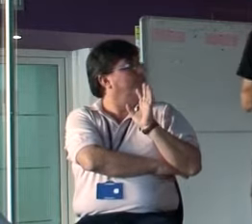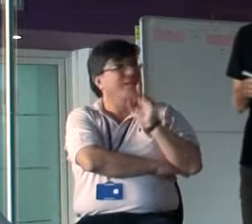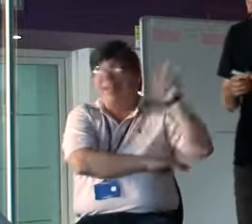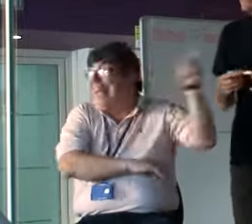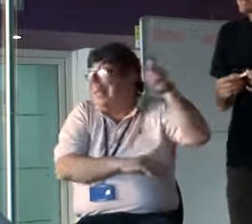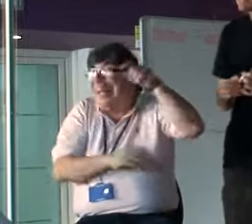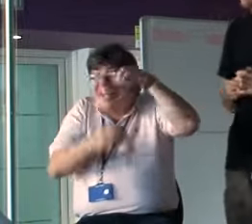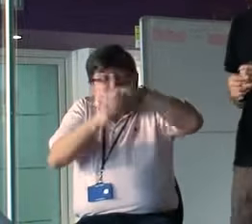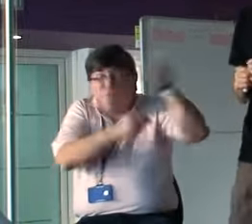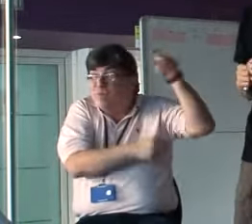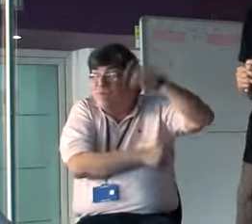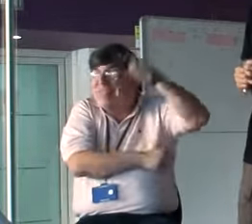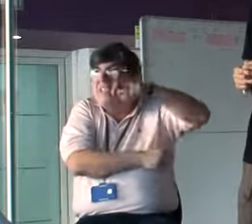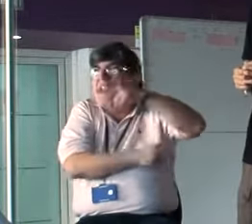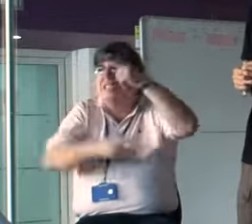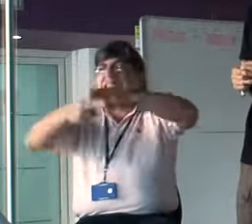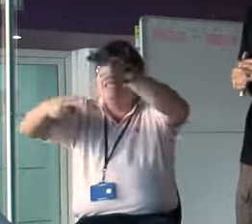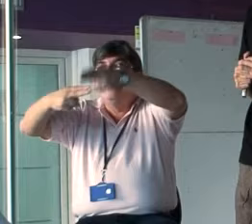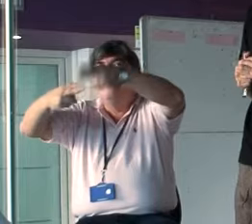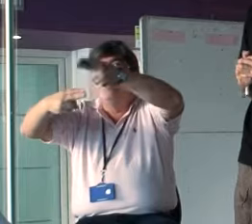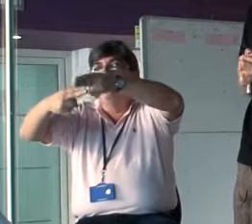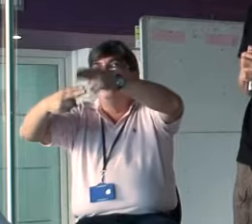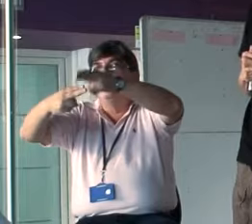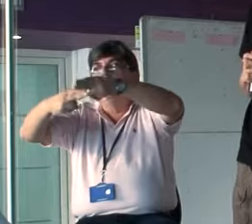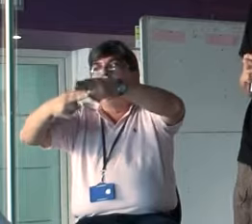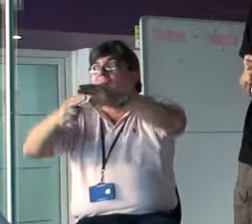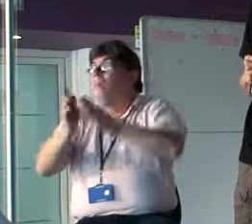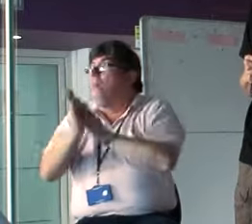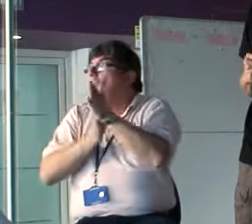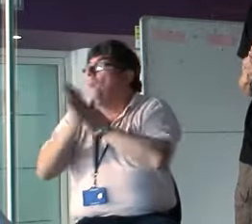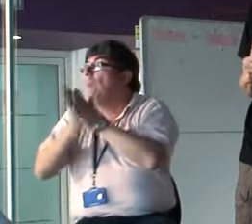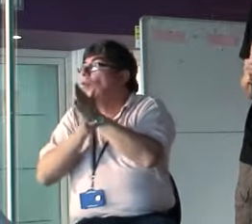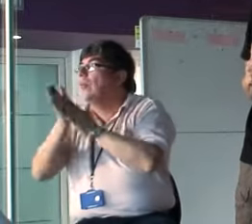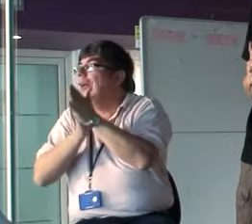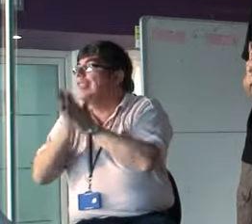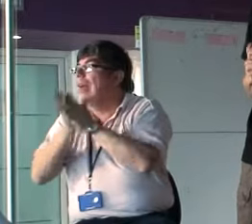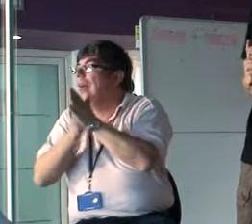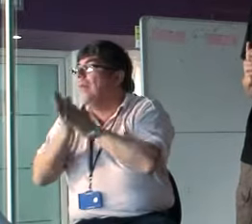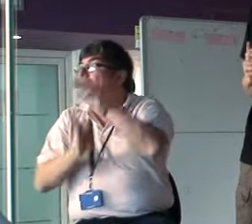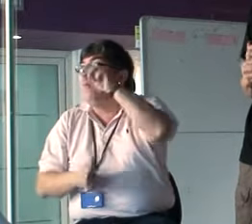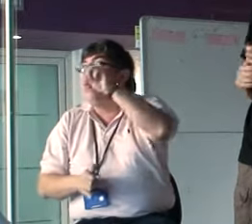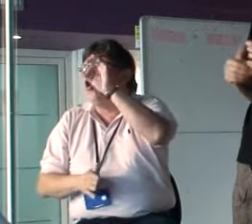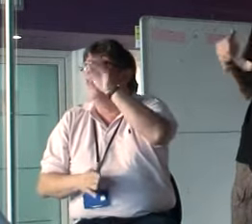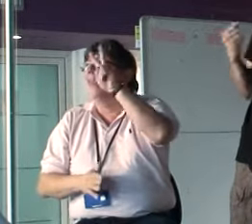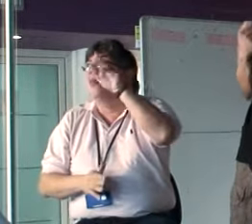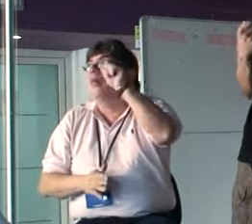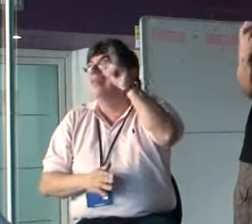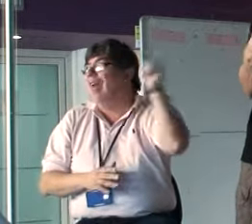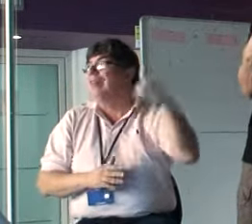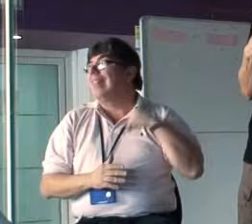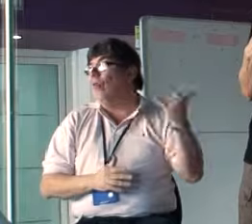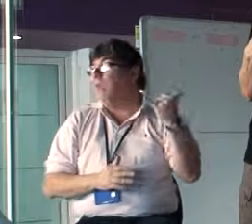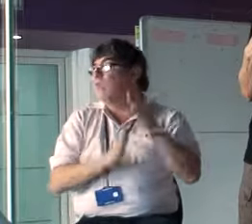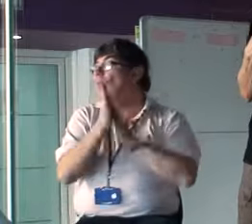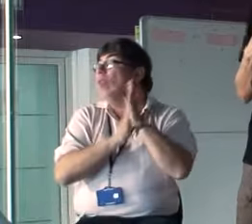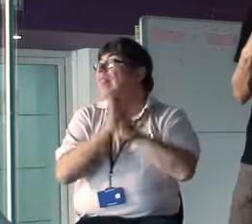A esa necesidad le llamaremos motivación. El personaje tiene una